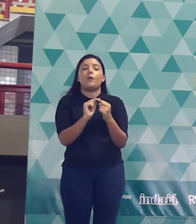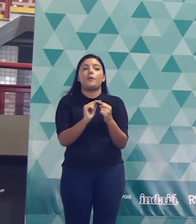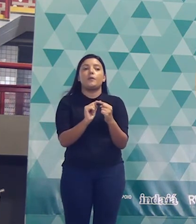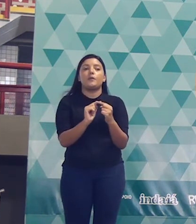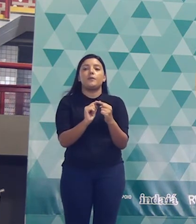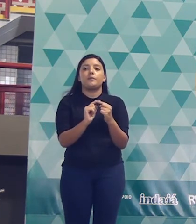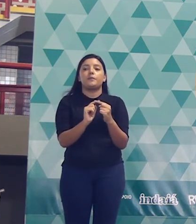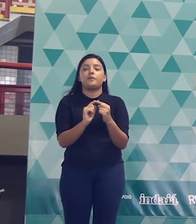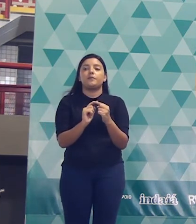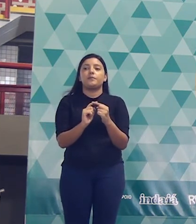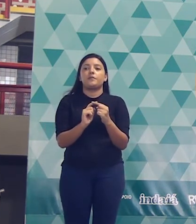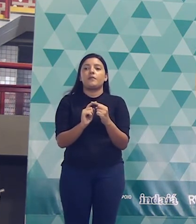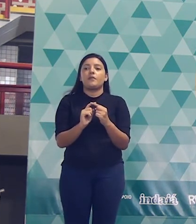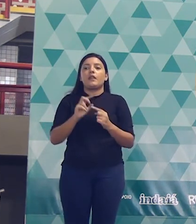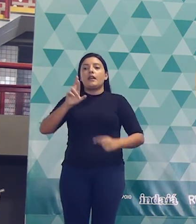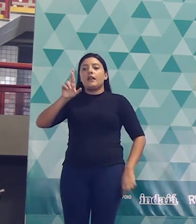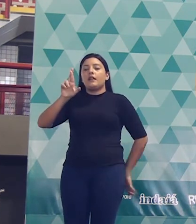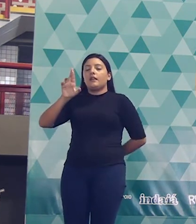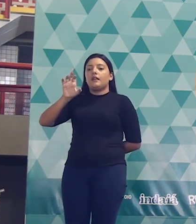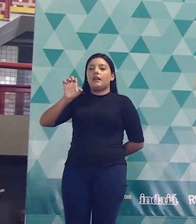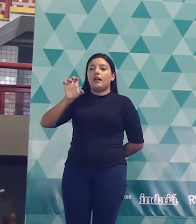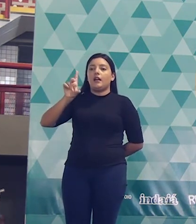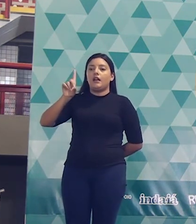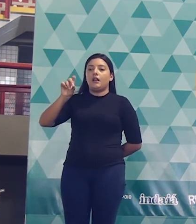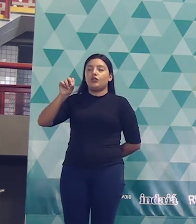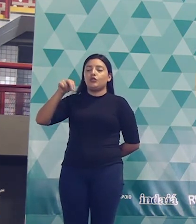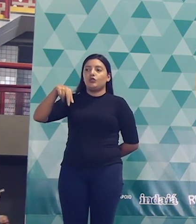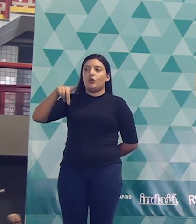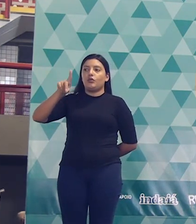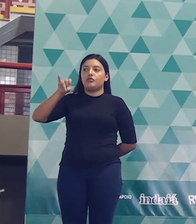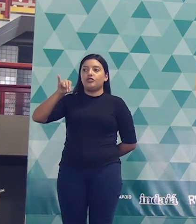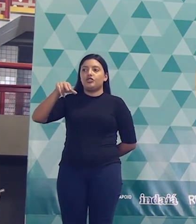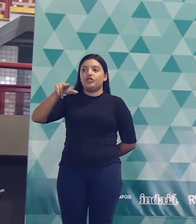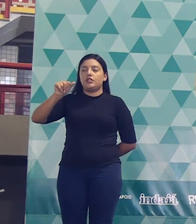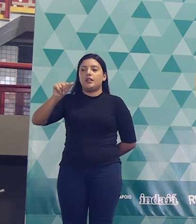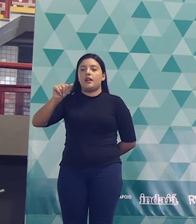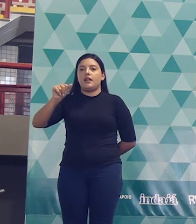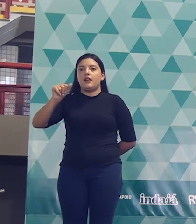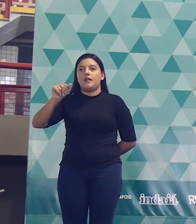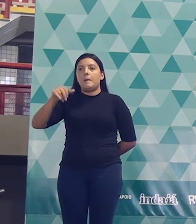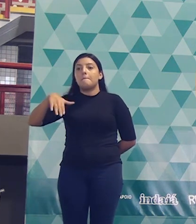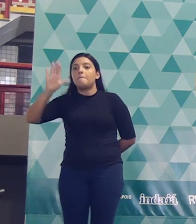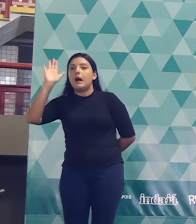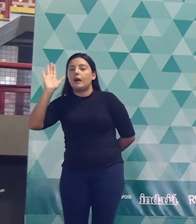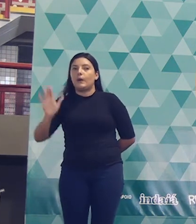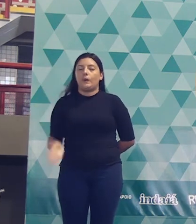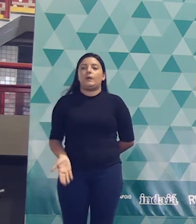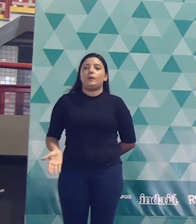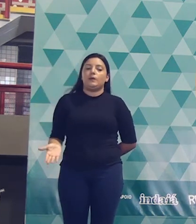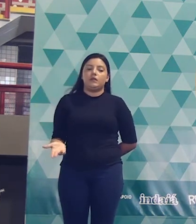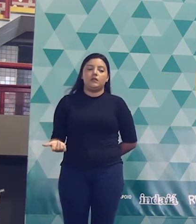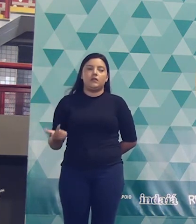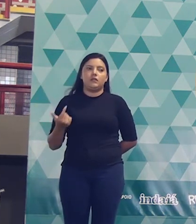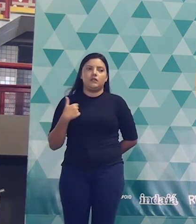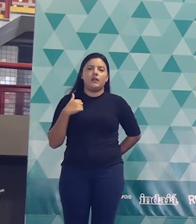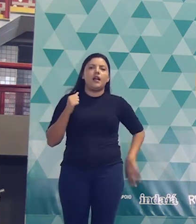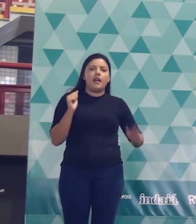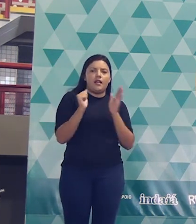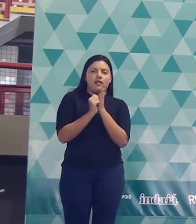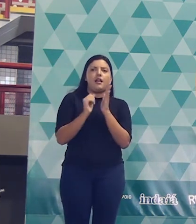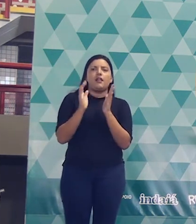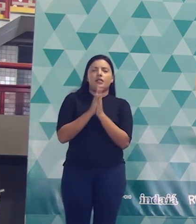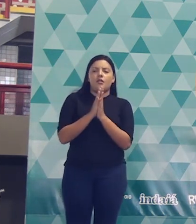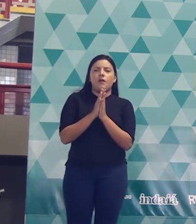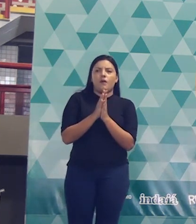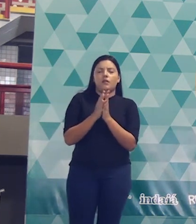quê? Redondilha maior ou menor? Lembram? Redondilha maior. Note aí, por gentileza, tá?